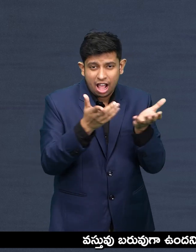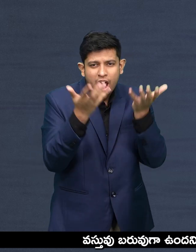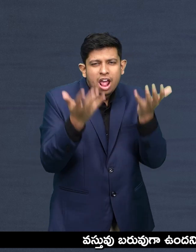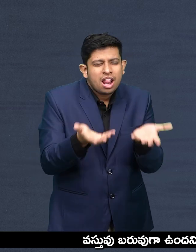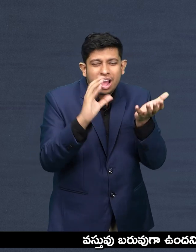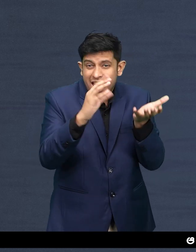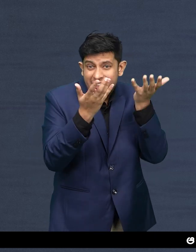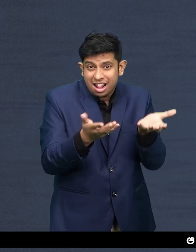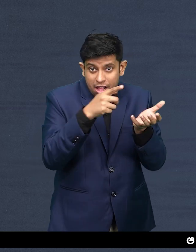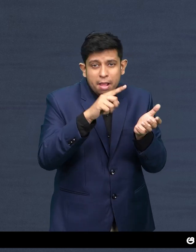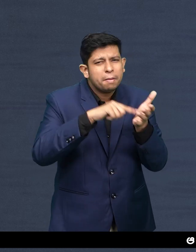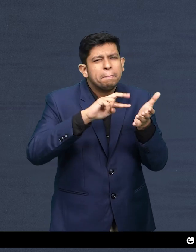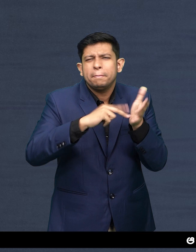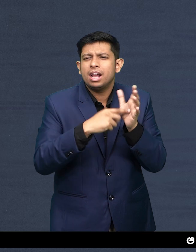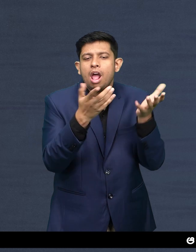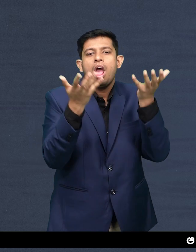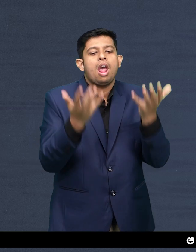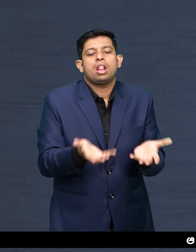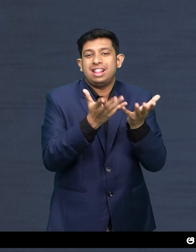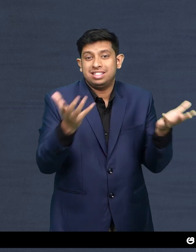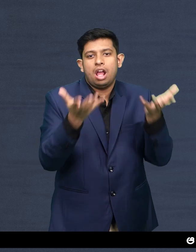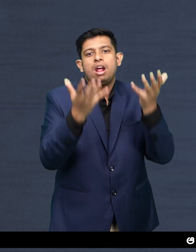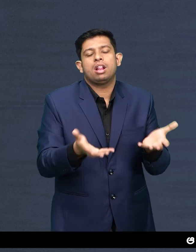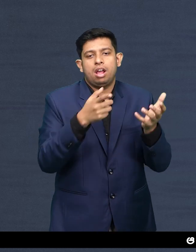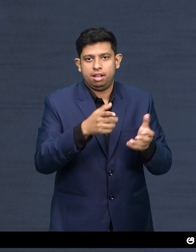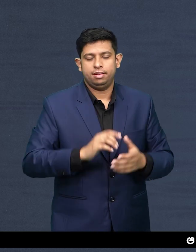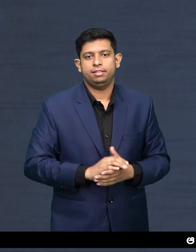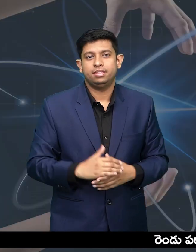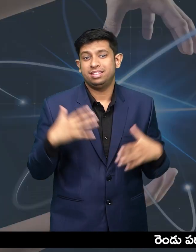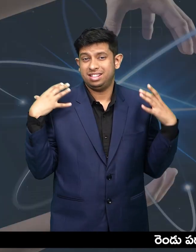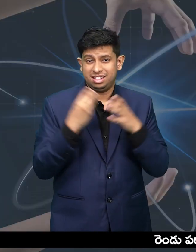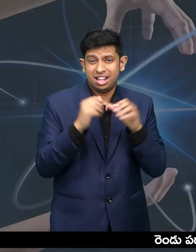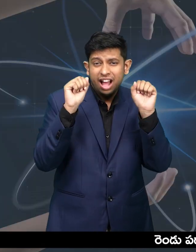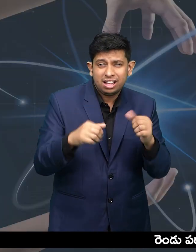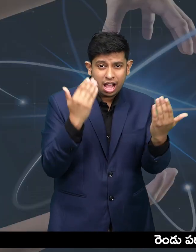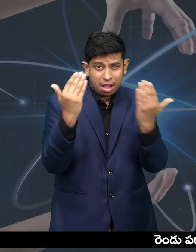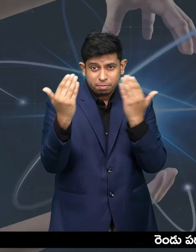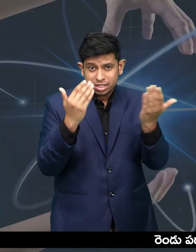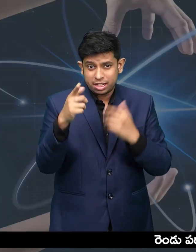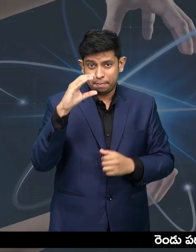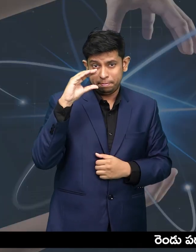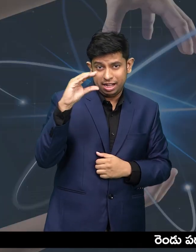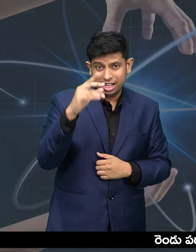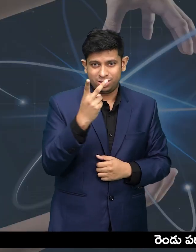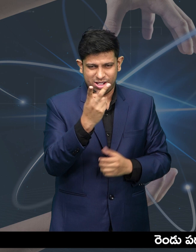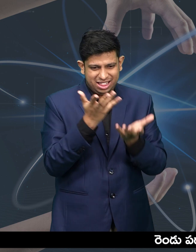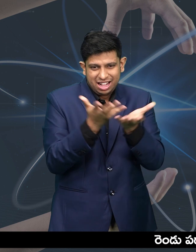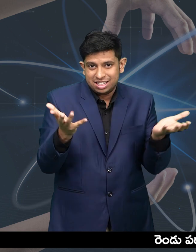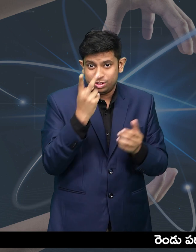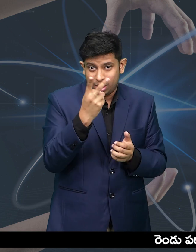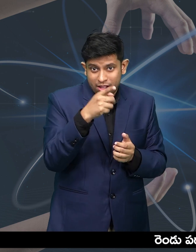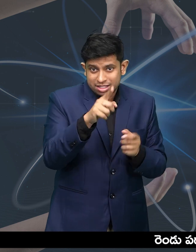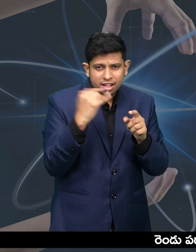ఉందని చెప్పినప్పుడు ఆ వస్తువు తేలికగా ఉందని అర్థం. రెండు పదార్థాల సాంద్రతలను